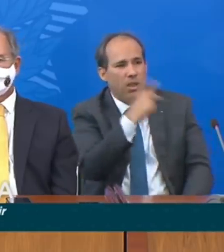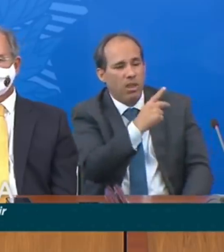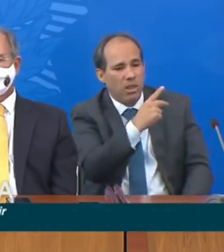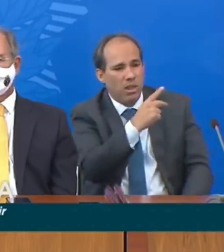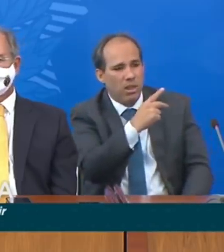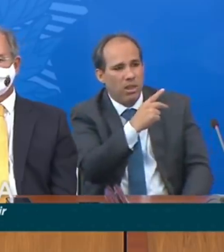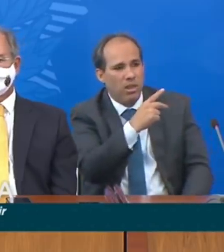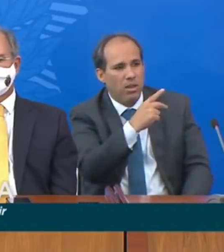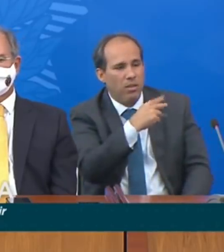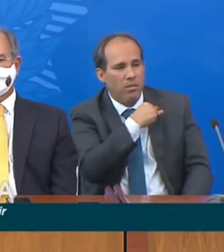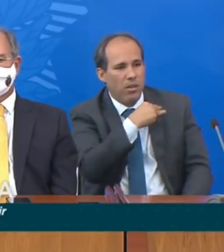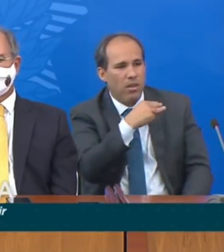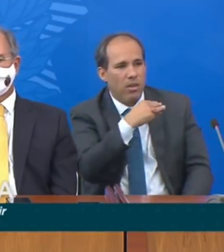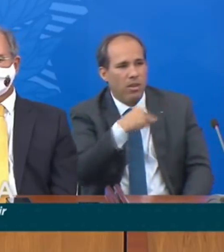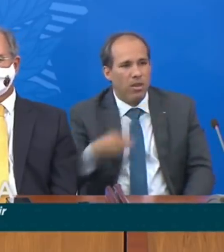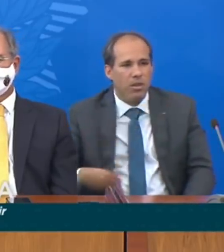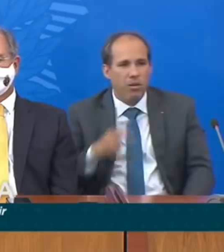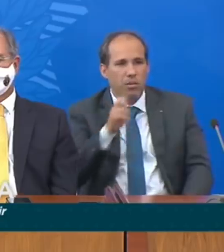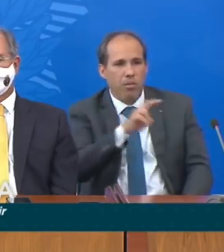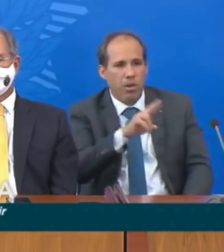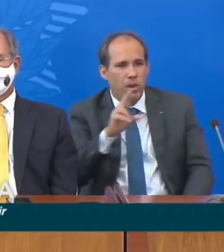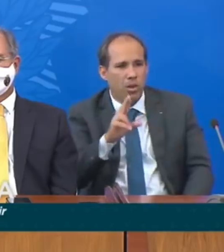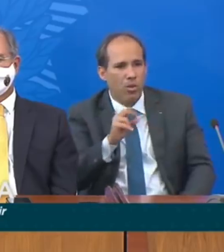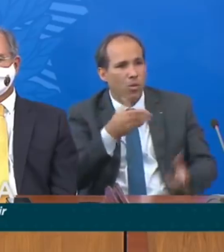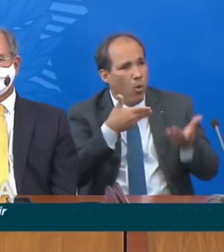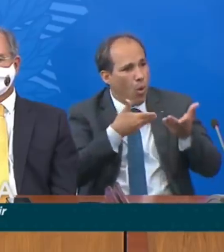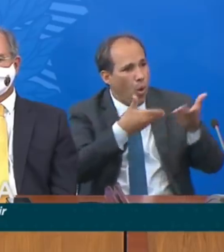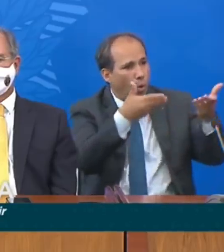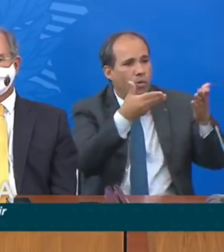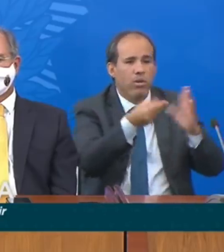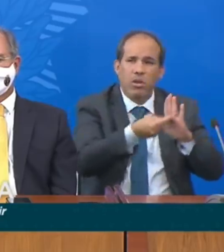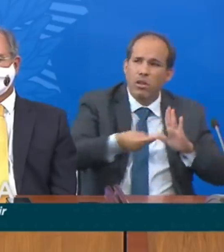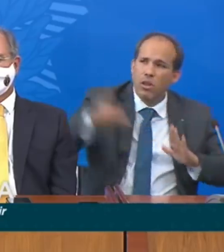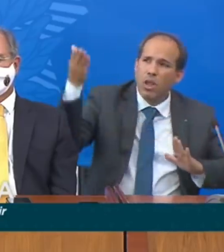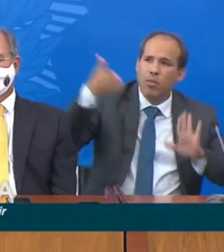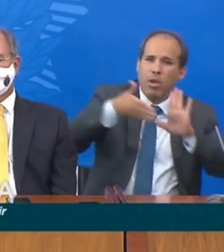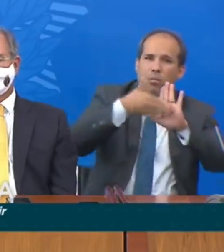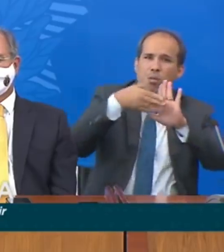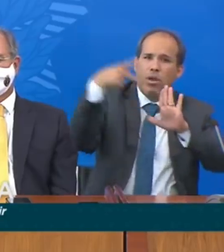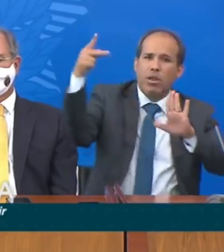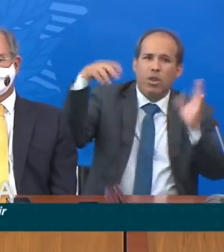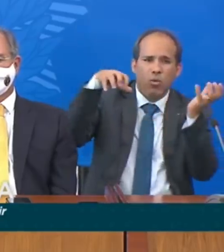Pedro, né, que acumula, nos der o sinal verde para encaminhar essa proposta ao